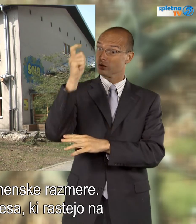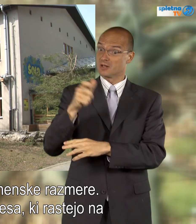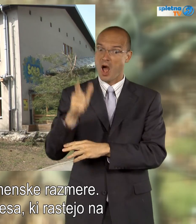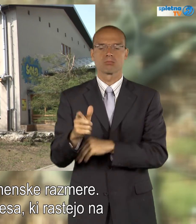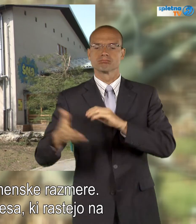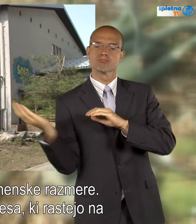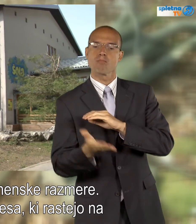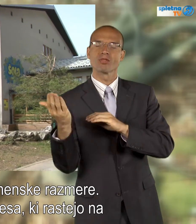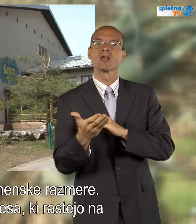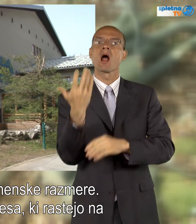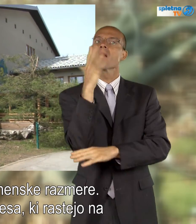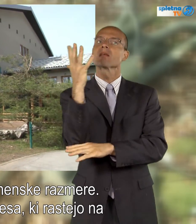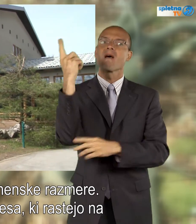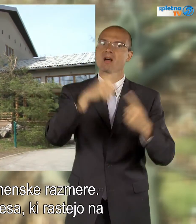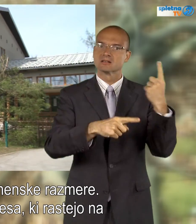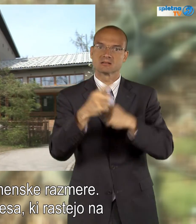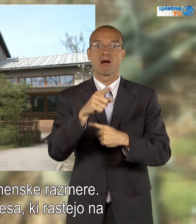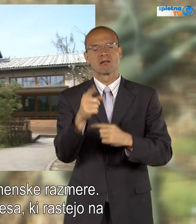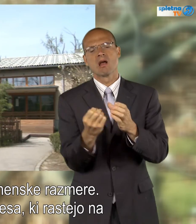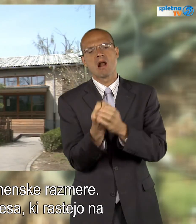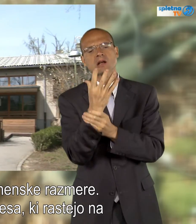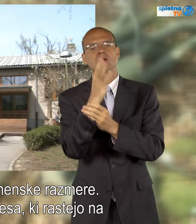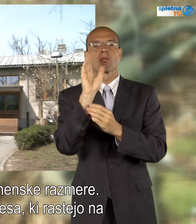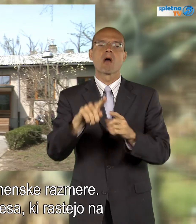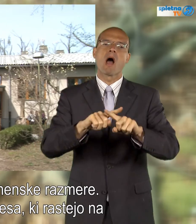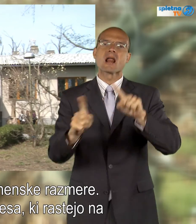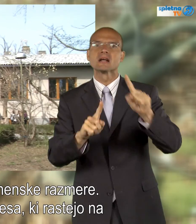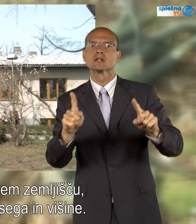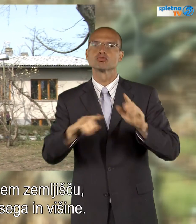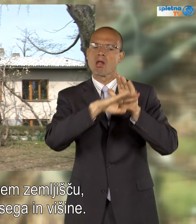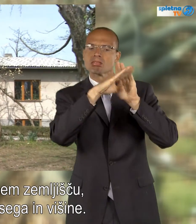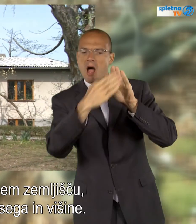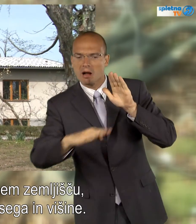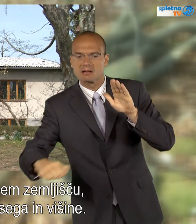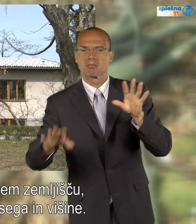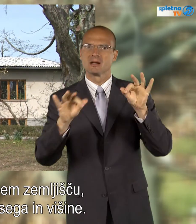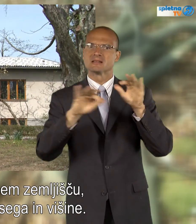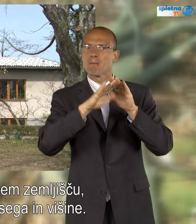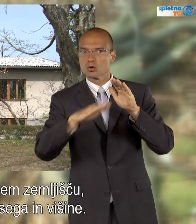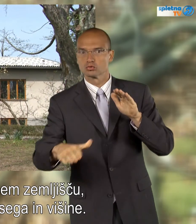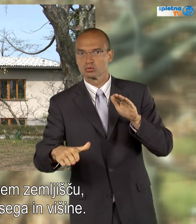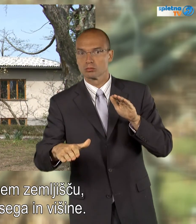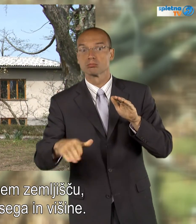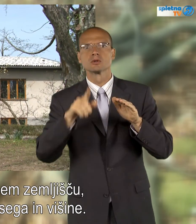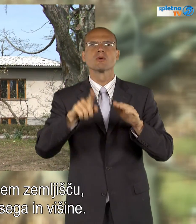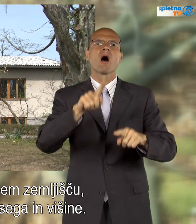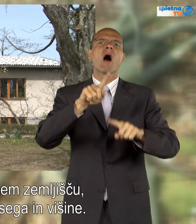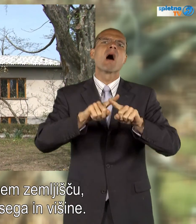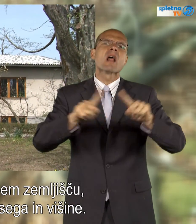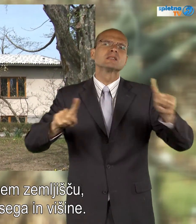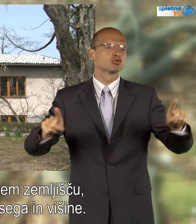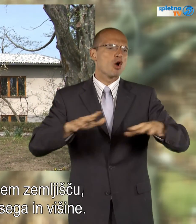Gozdar podira drevesa, ki rastejo na različno nagnjenem zemljišču, so različnega obsega in višine.